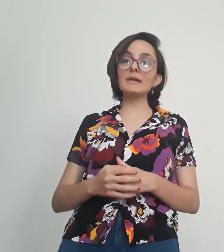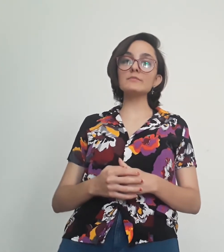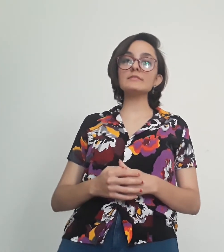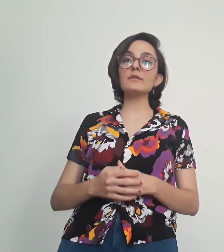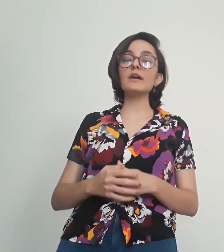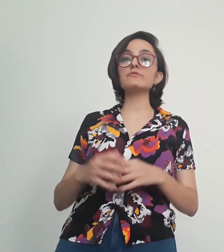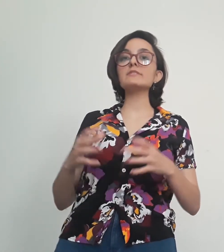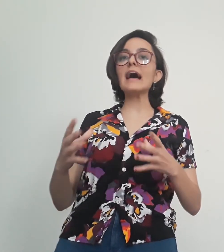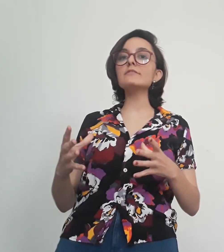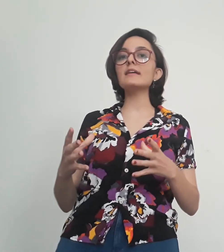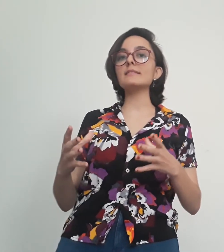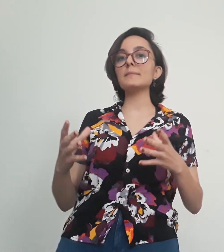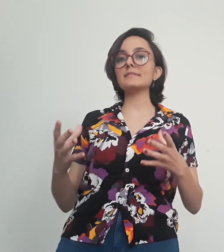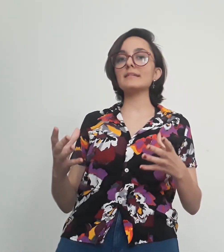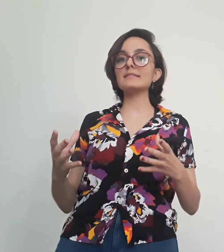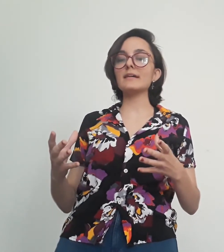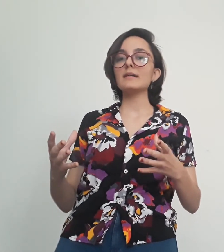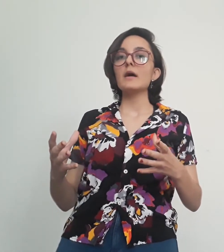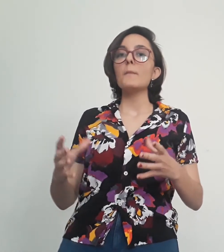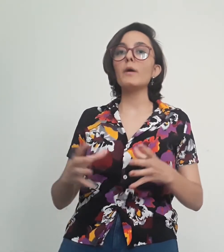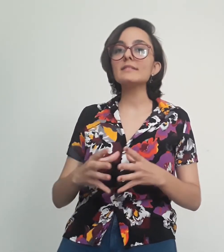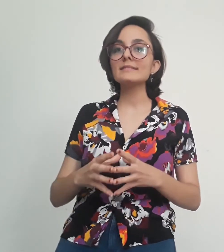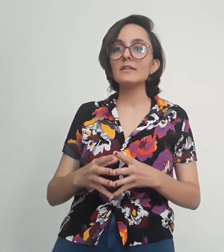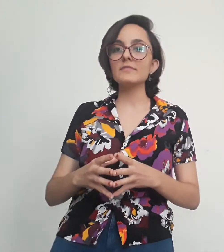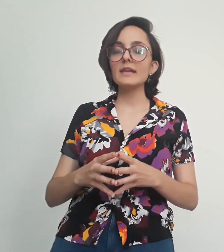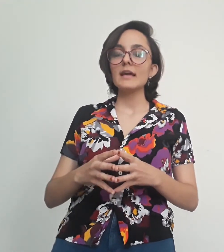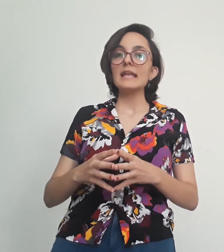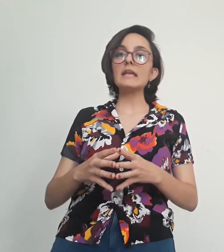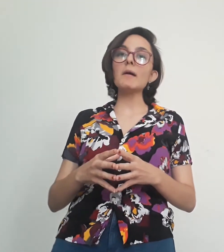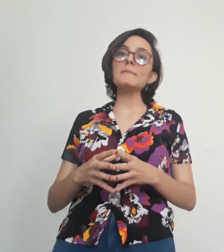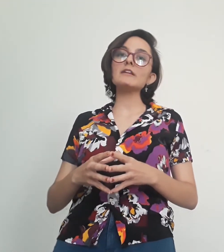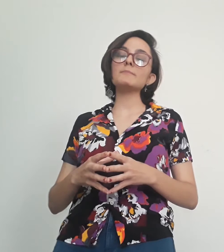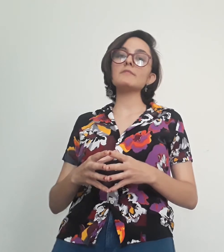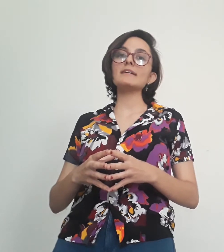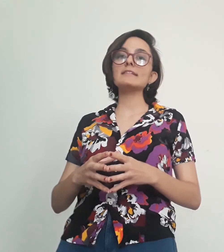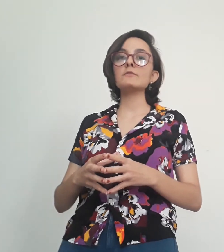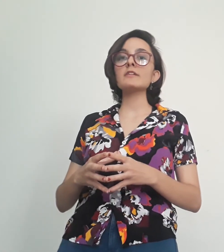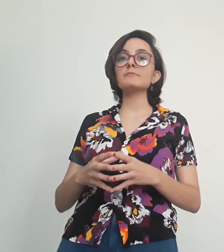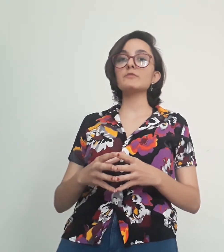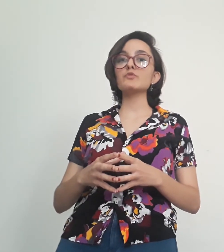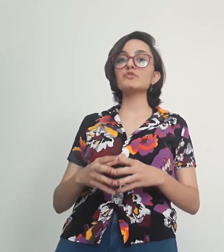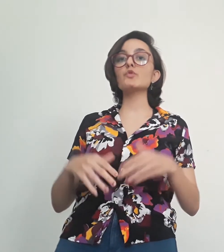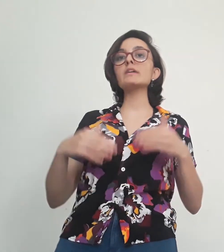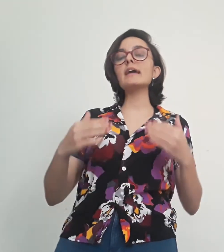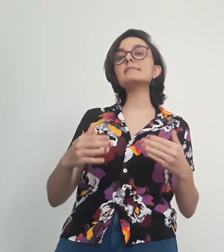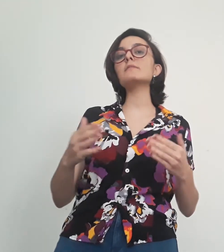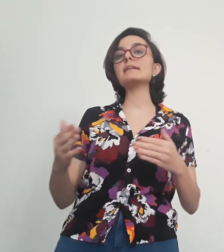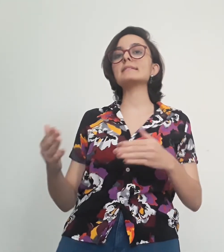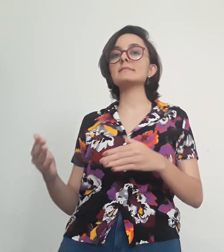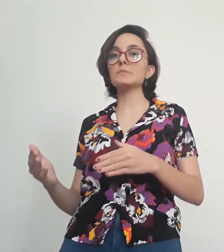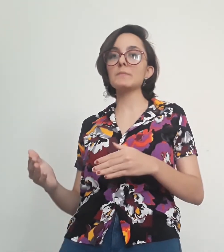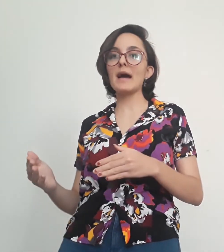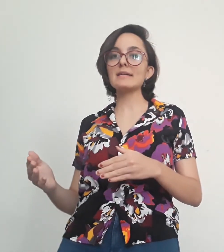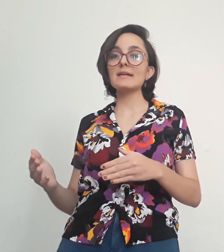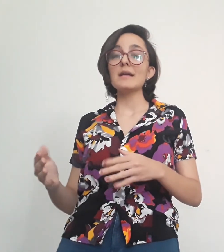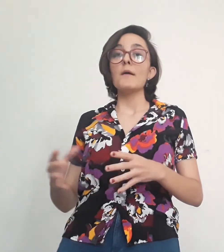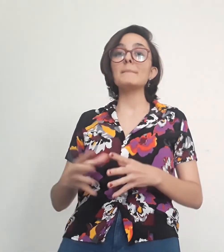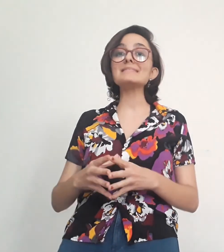esperamos que o resultado dessa pesquisa possa servir não apenas para fazer com que as pessoas conheçam a atenção primária, mas